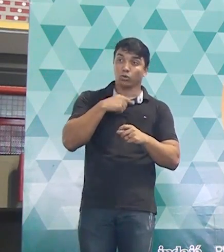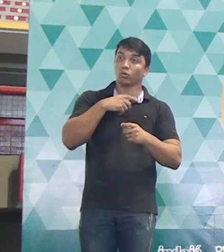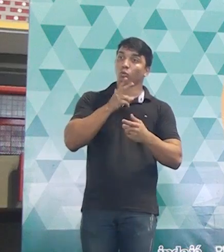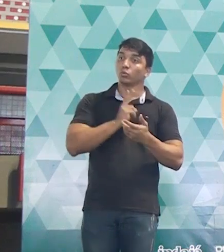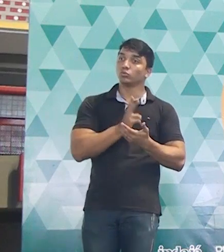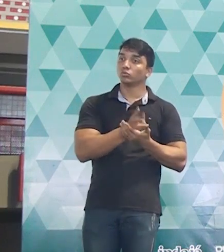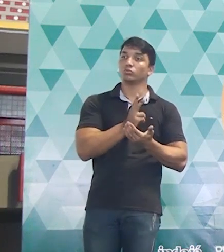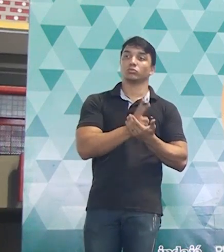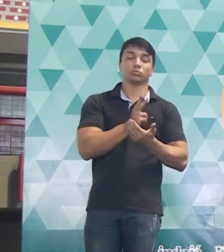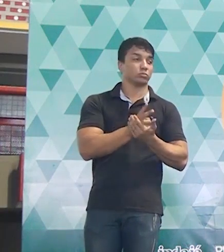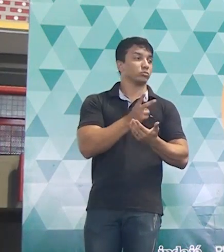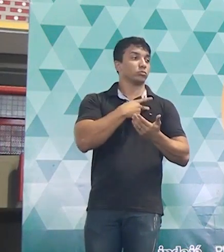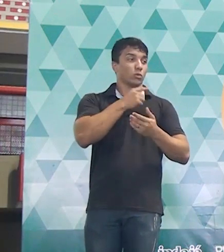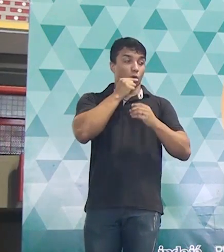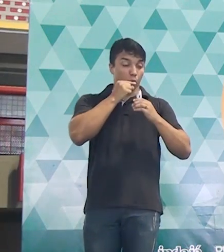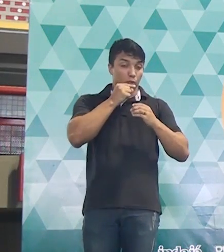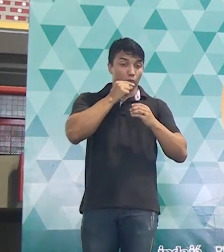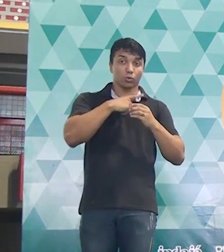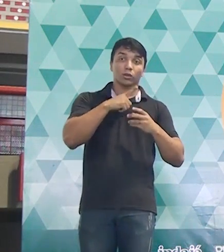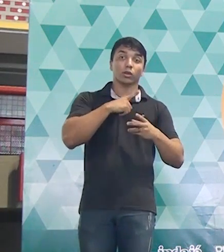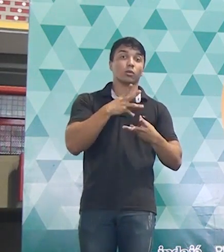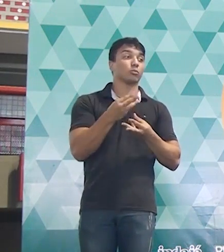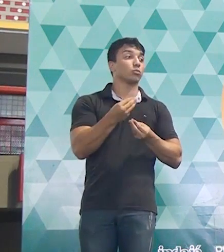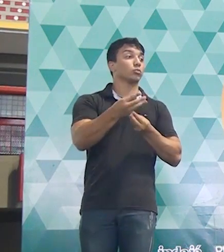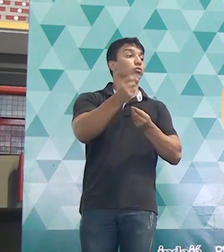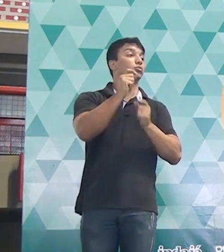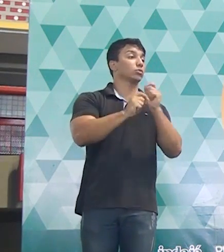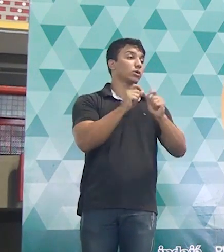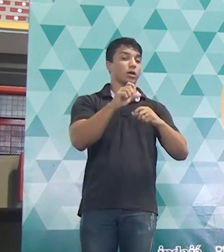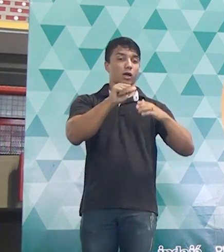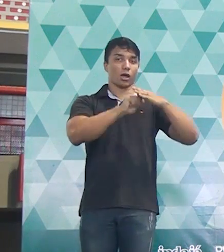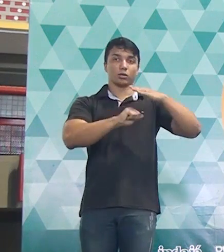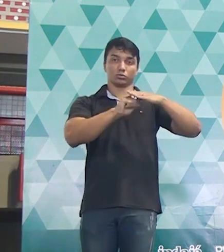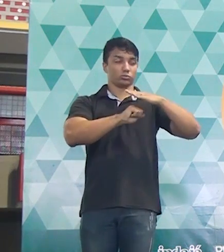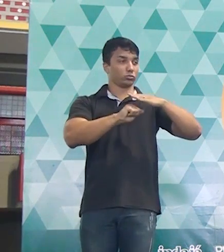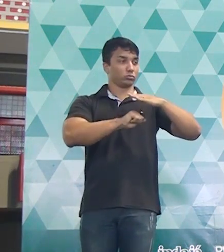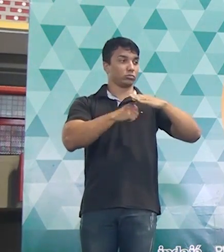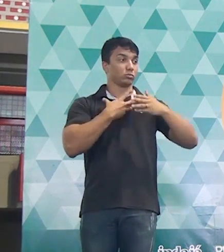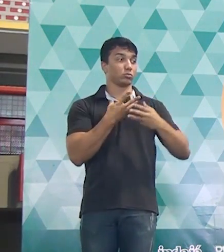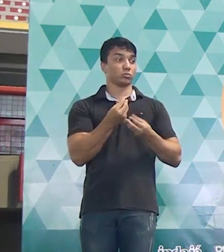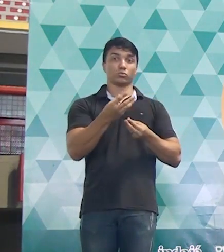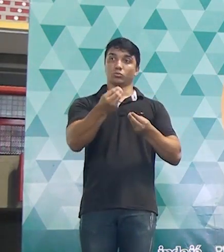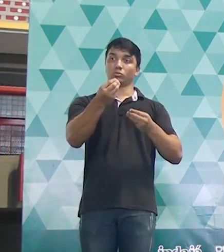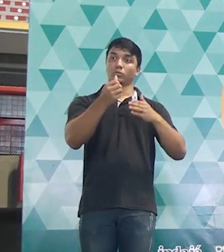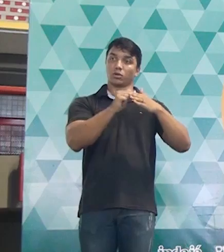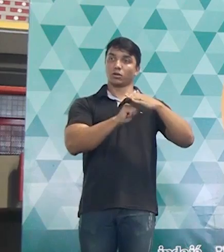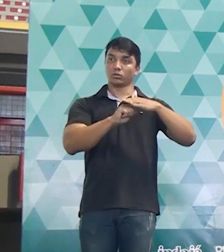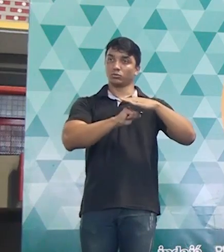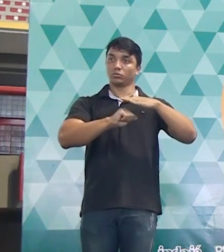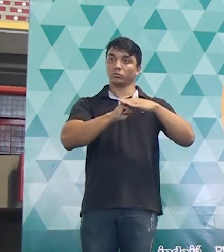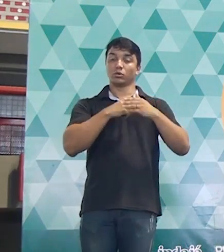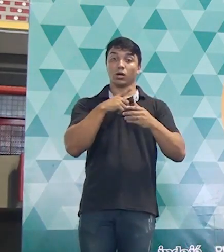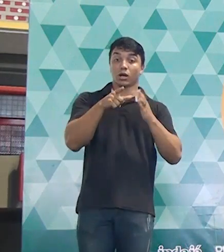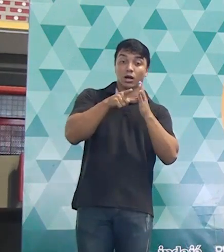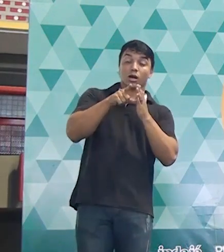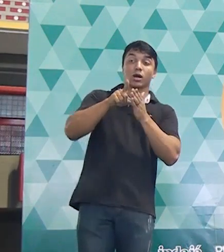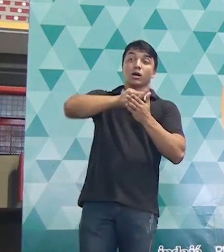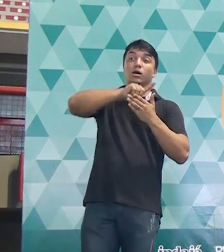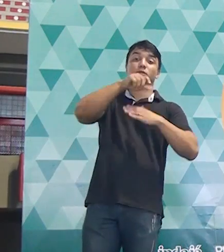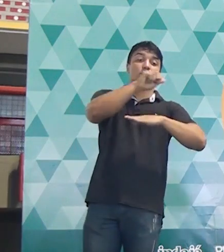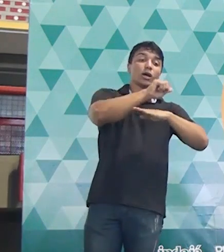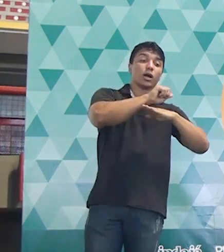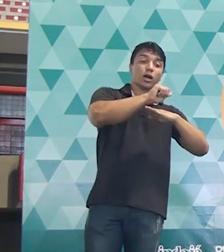continuar soprando, eu vou ter um excesso de ácido carbônico na solução. Então, o meio que era básico ficou